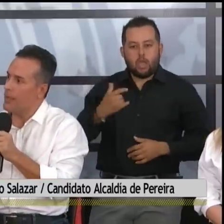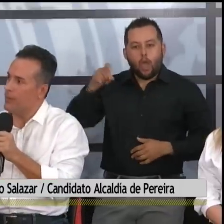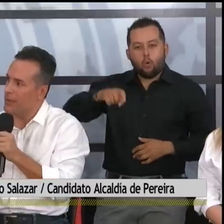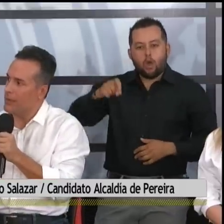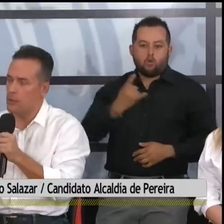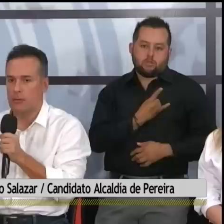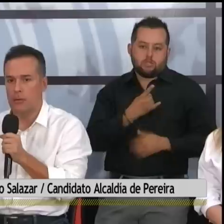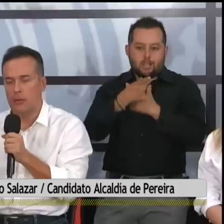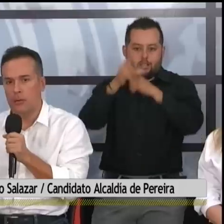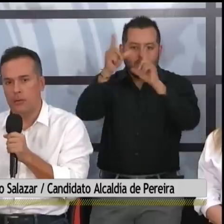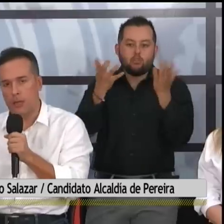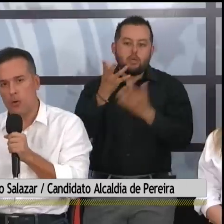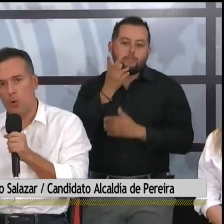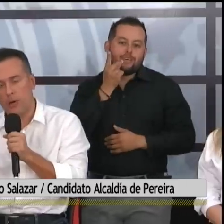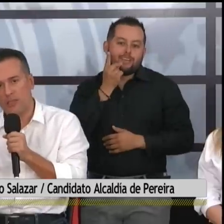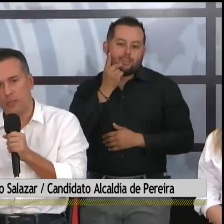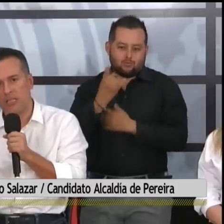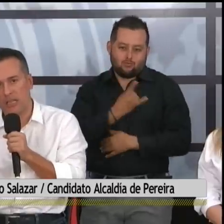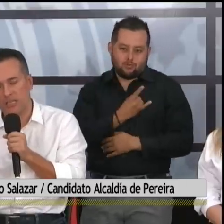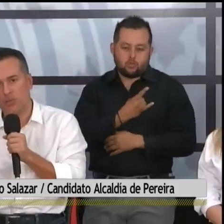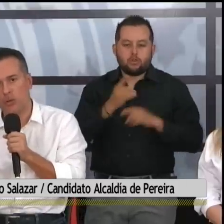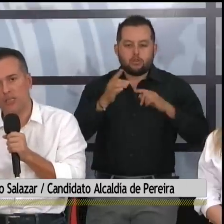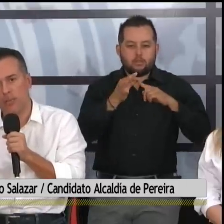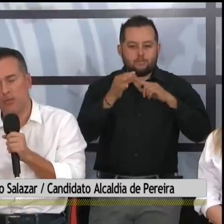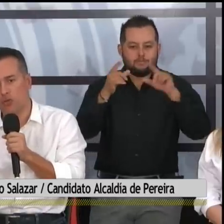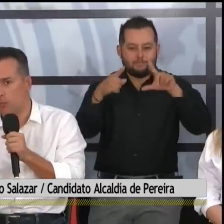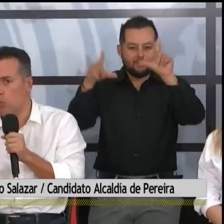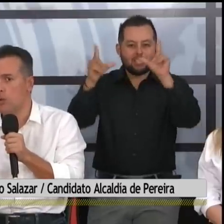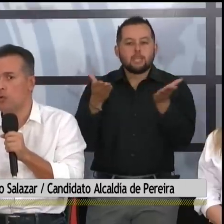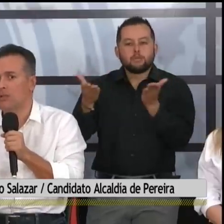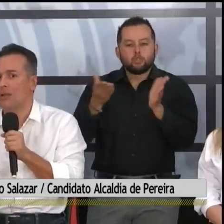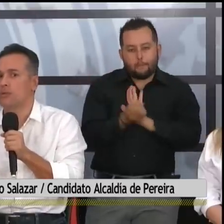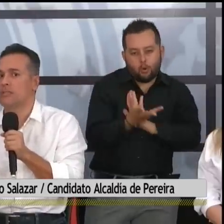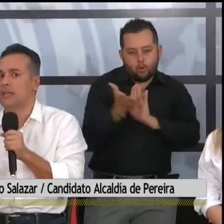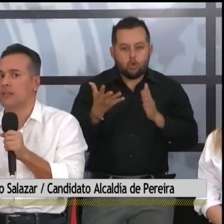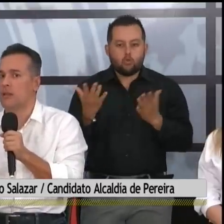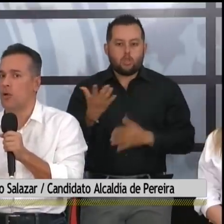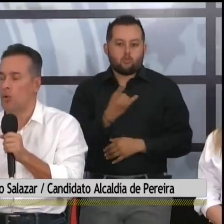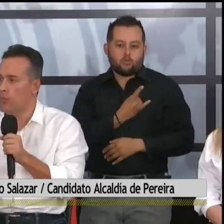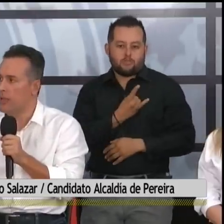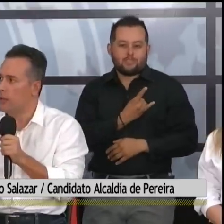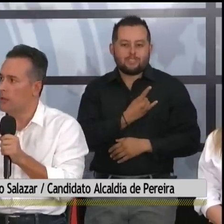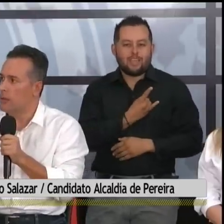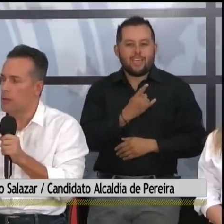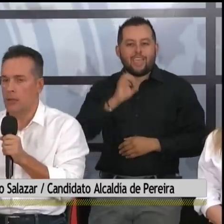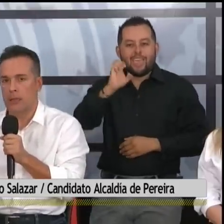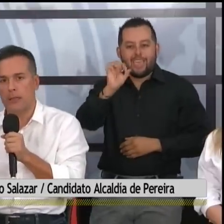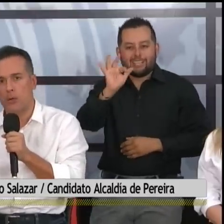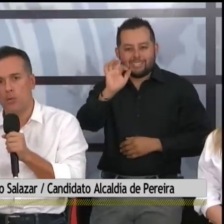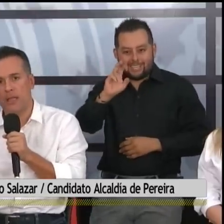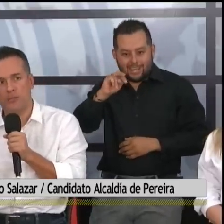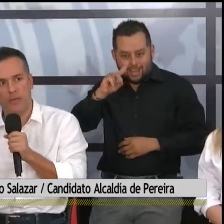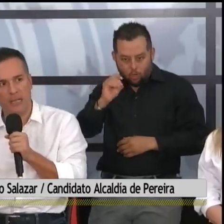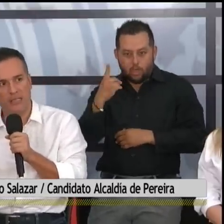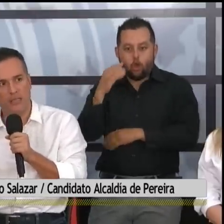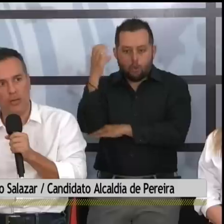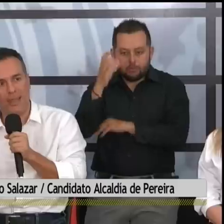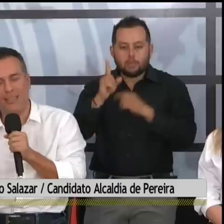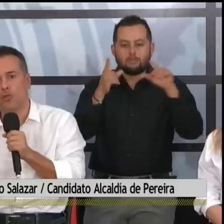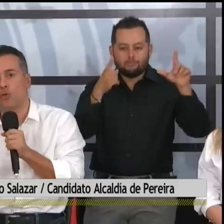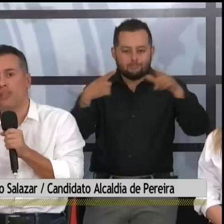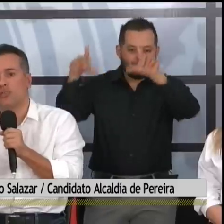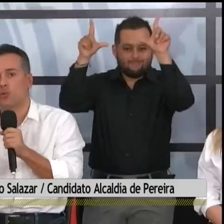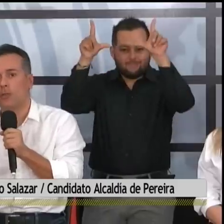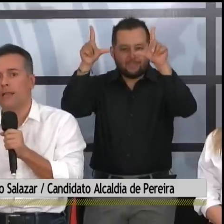Universidad Libre de Pereira. Tengo una especialización en servicios públicos de la Universidad Externa de Colombia. Tengo una especialización